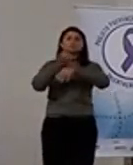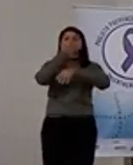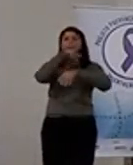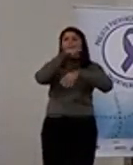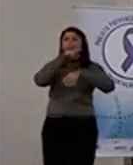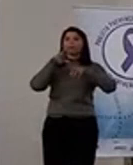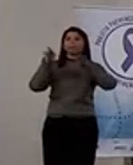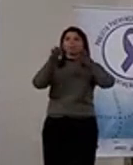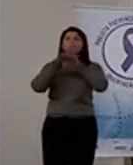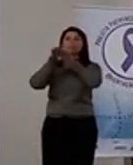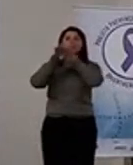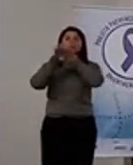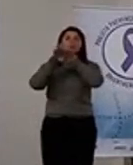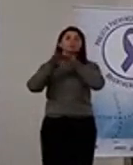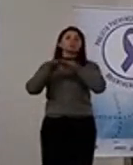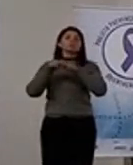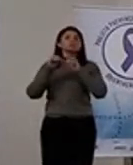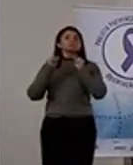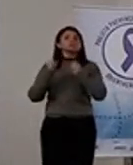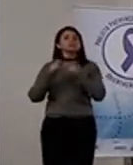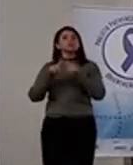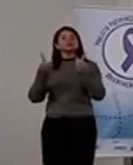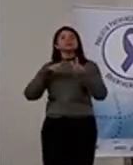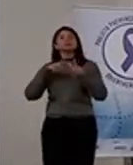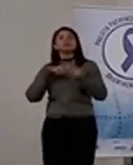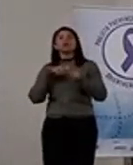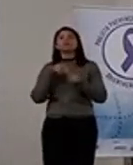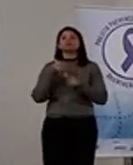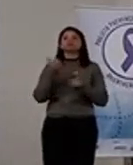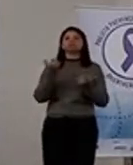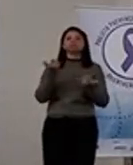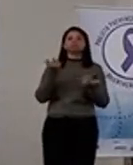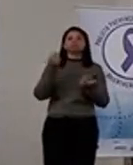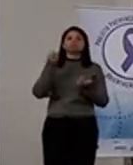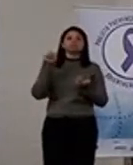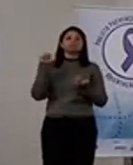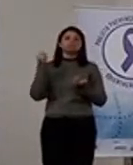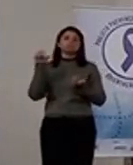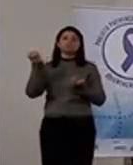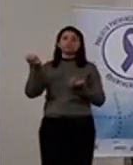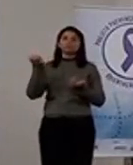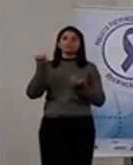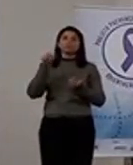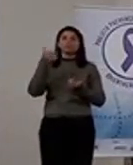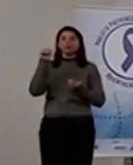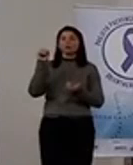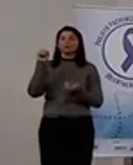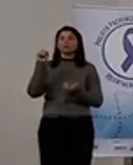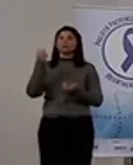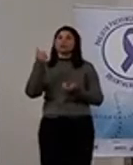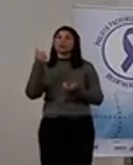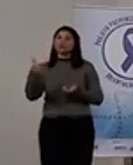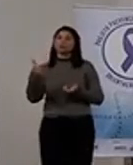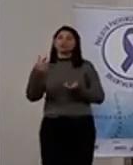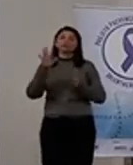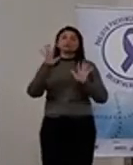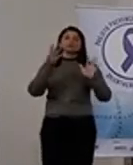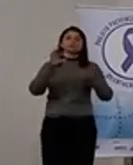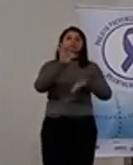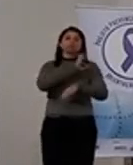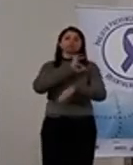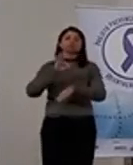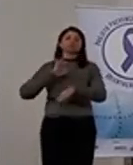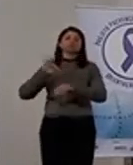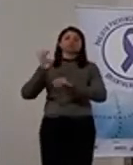1, 2, 3, 4, 5, 6, 7, 8, 9, 10, umas 12 manchas de café com